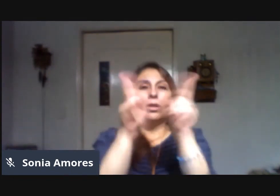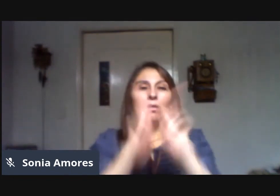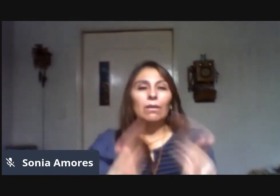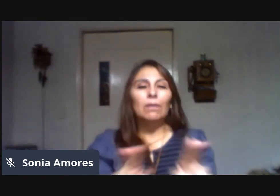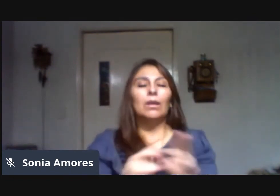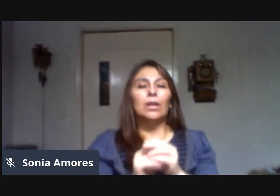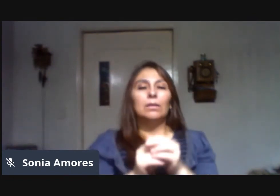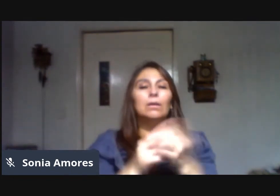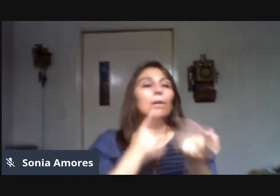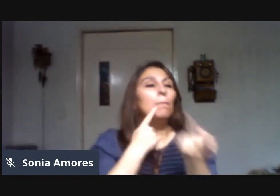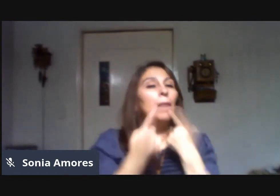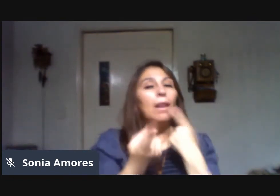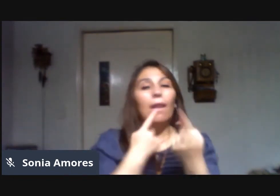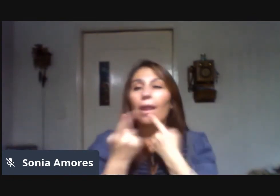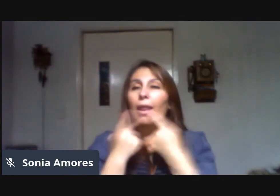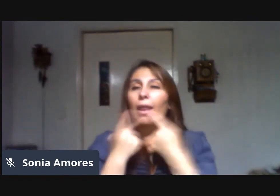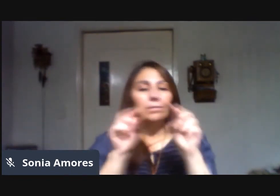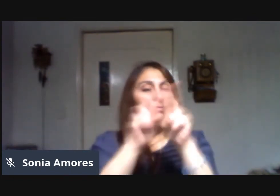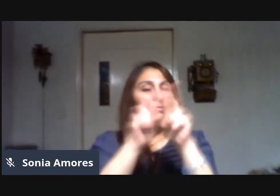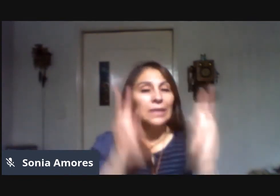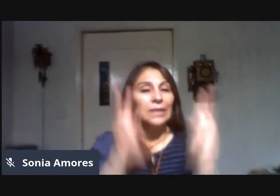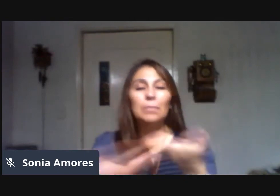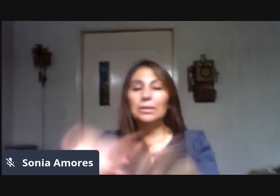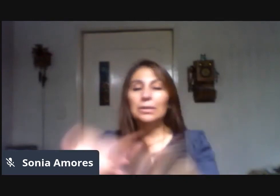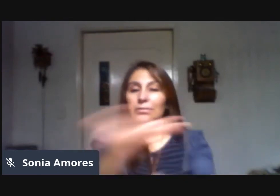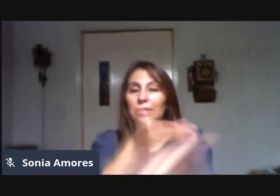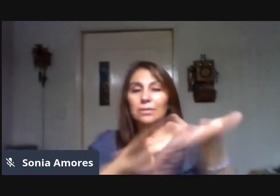hablando de estos temas, ¿sí? Claro,